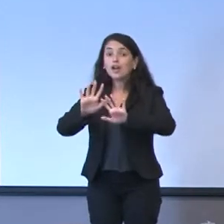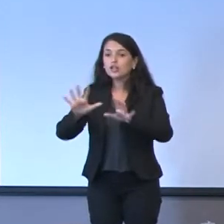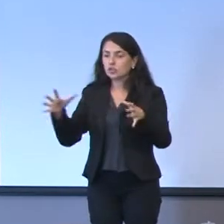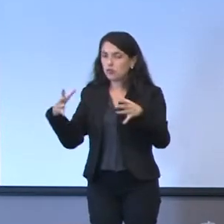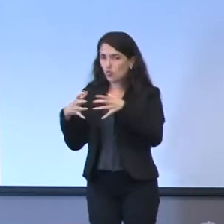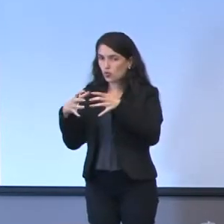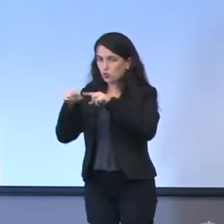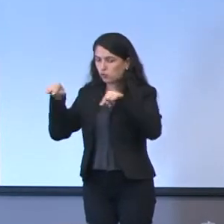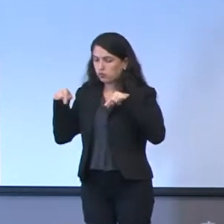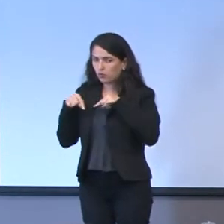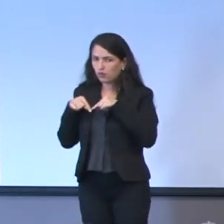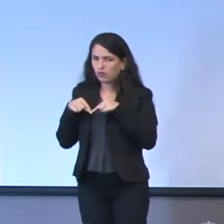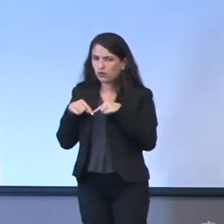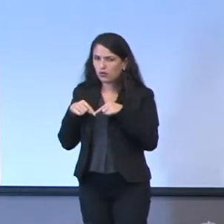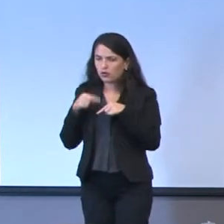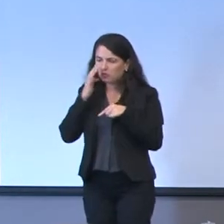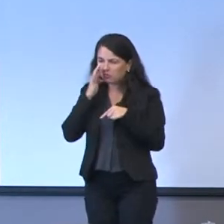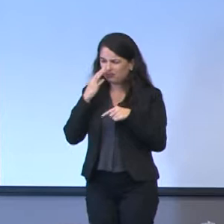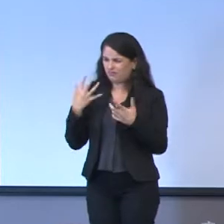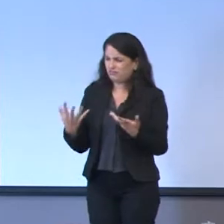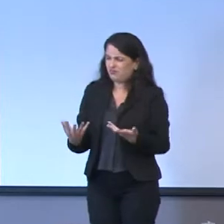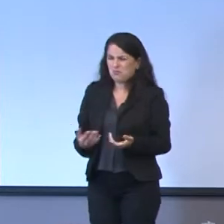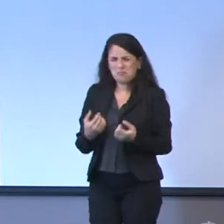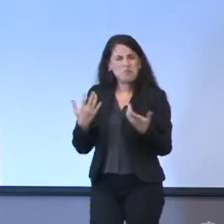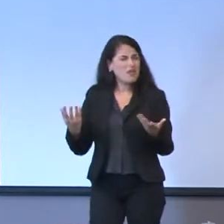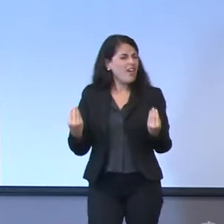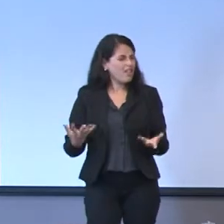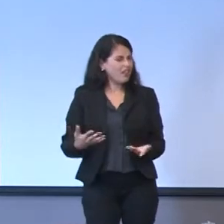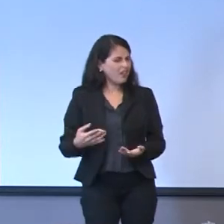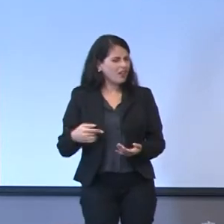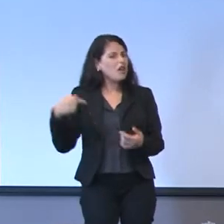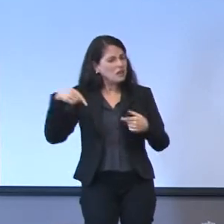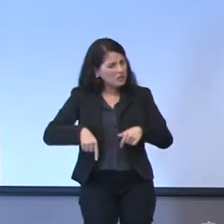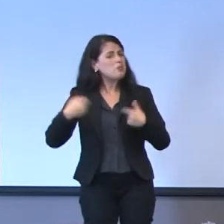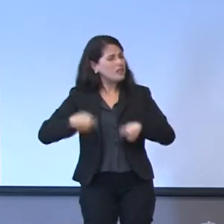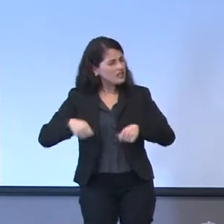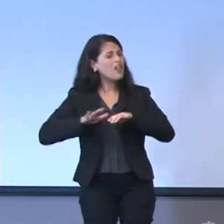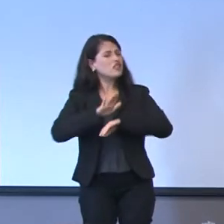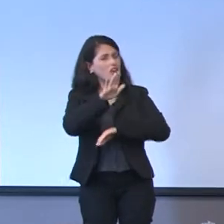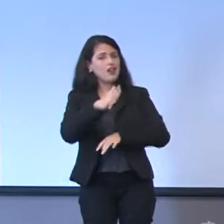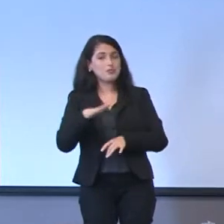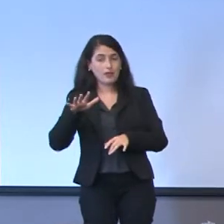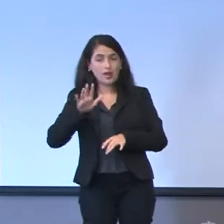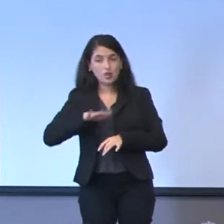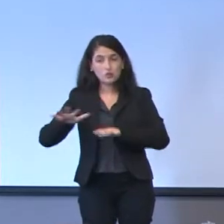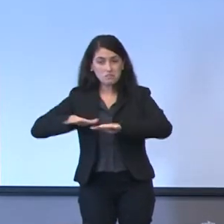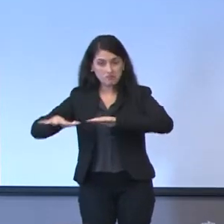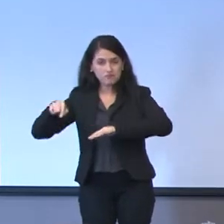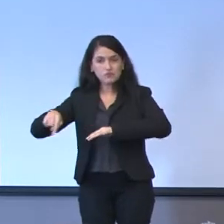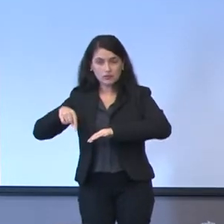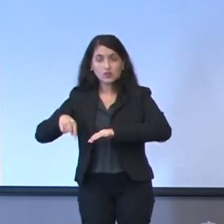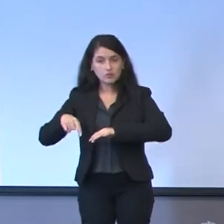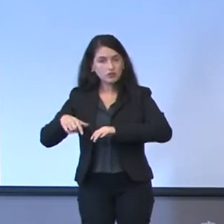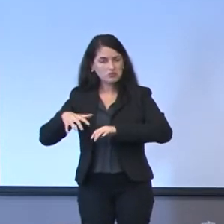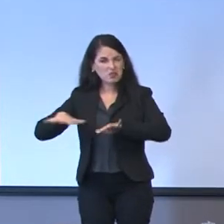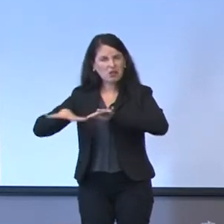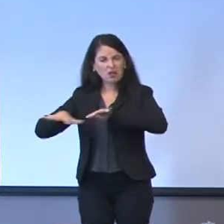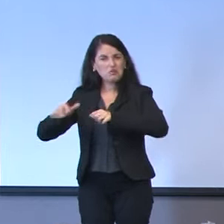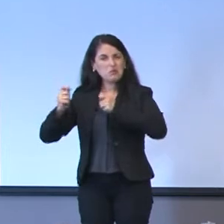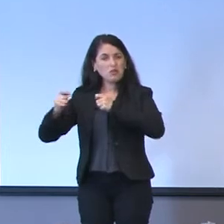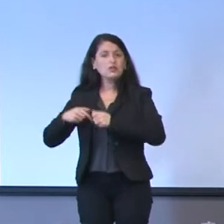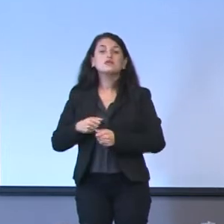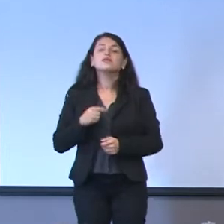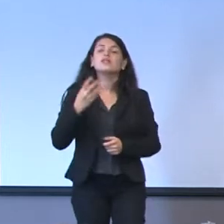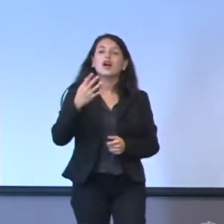não é possível, o Jairo precisa de rampa. E eu nunca vou me esquecer que a universidade botou um engenheiro para fazer rampa